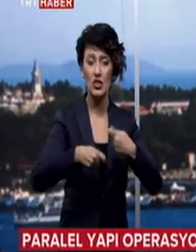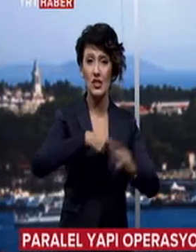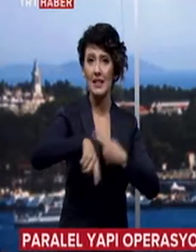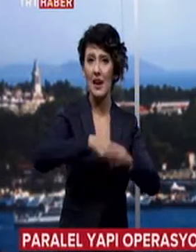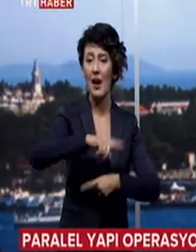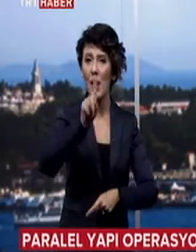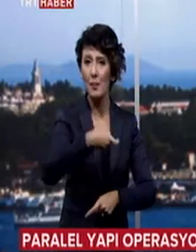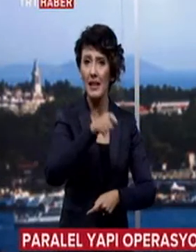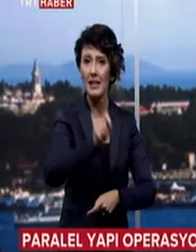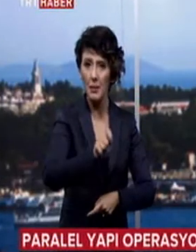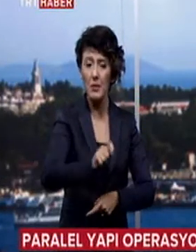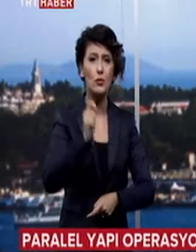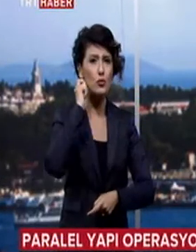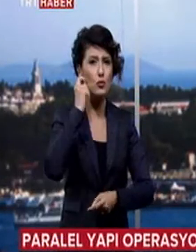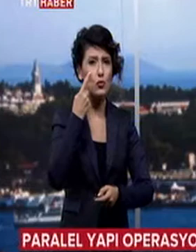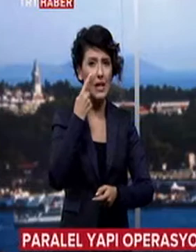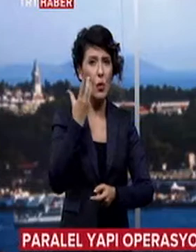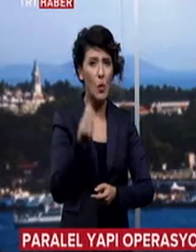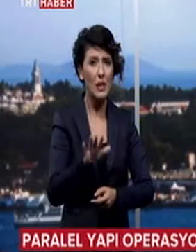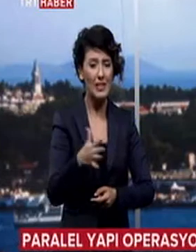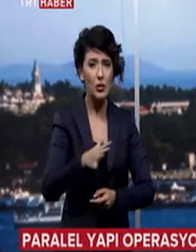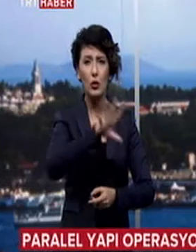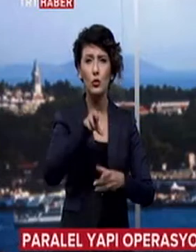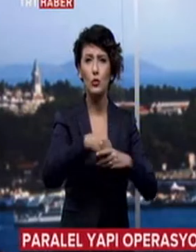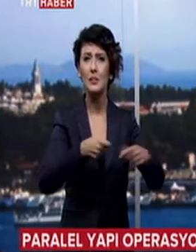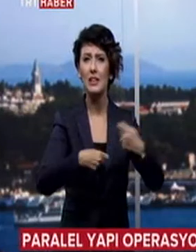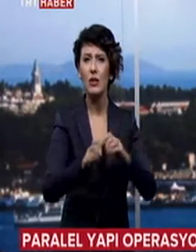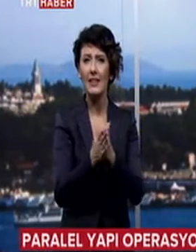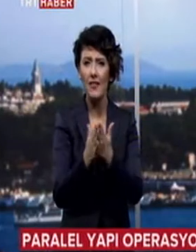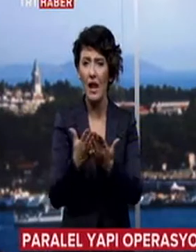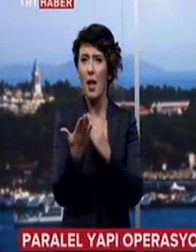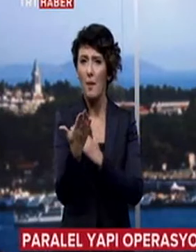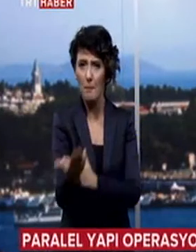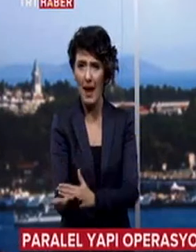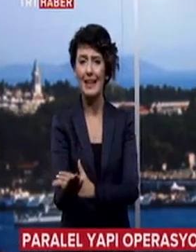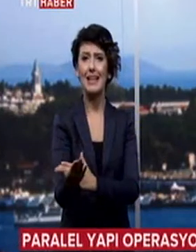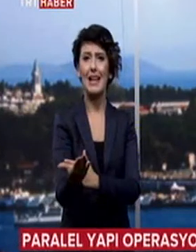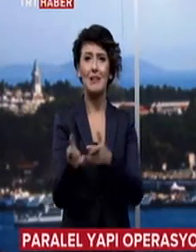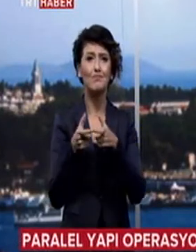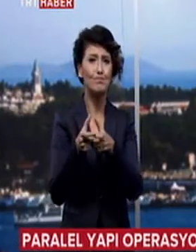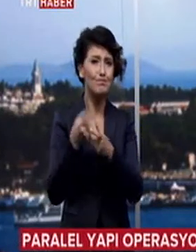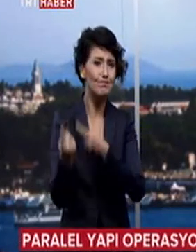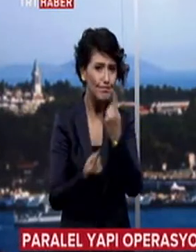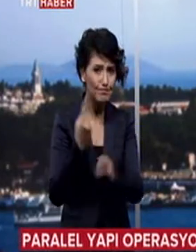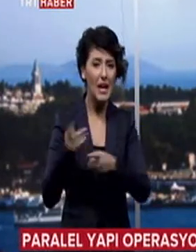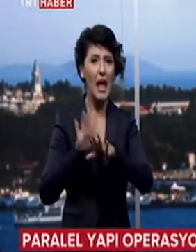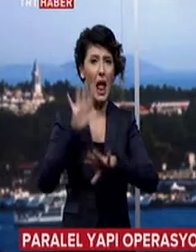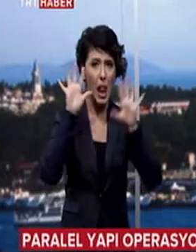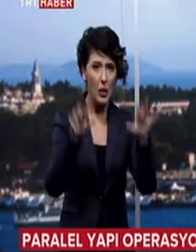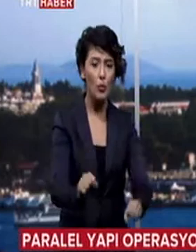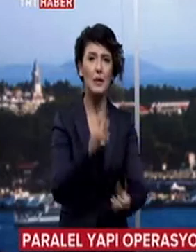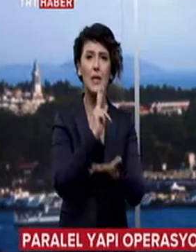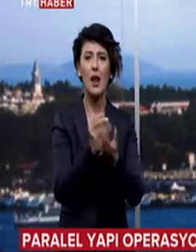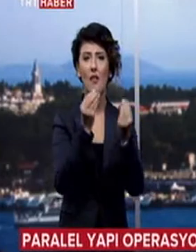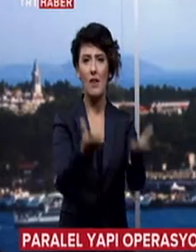Hakimliği, şirketlerde arama yapılmasına suç delili olabilecek tüm ticari defterler, belgeler ve dijital